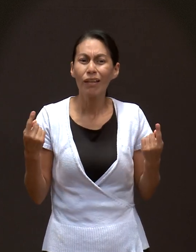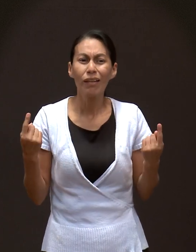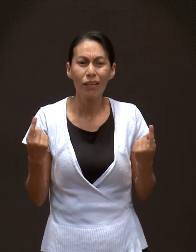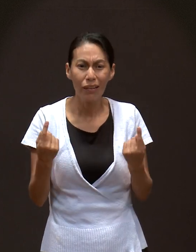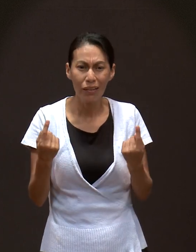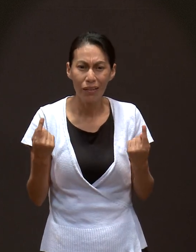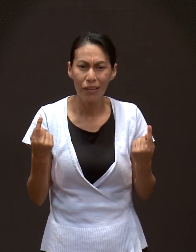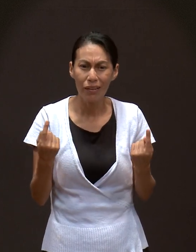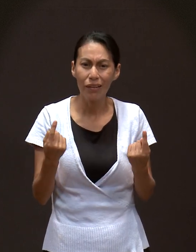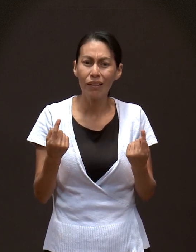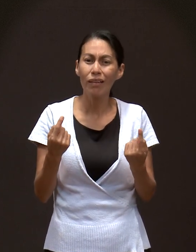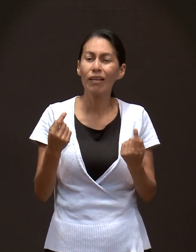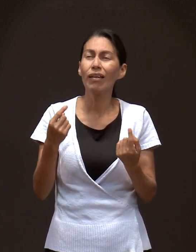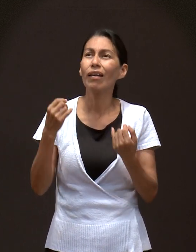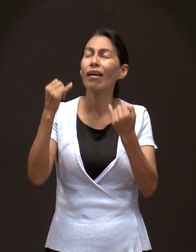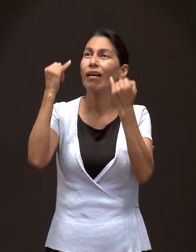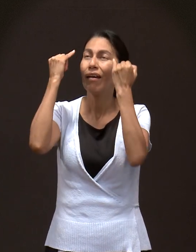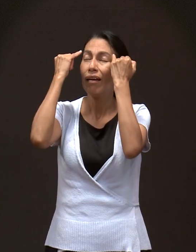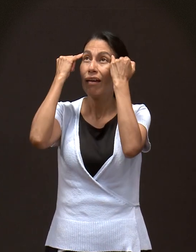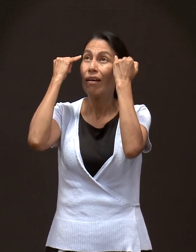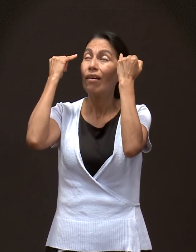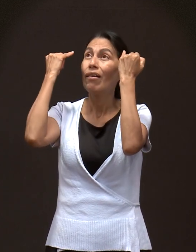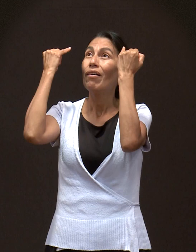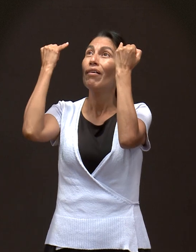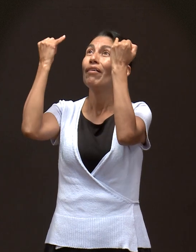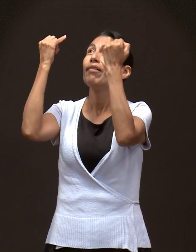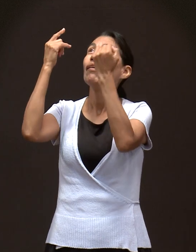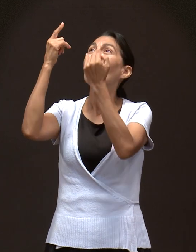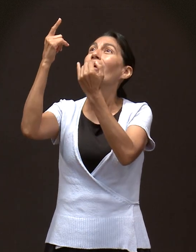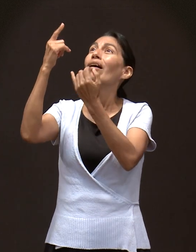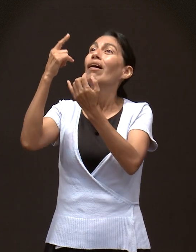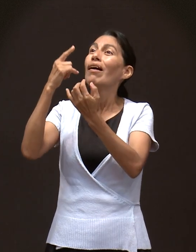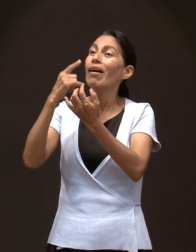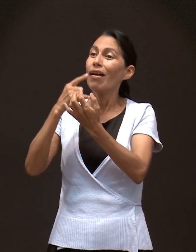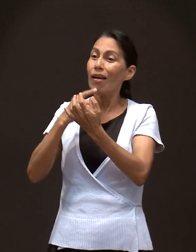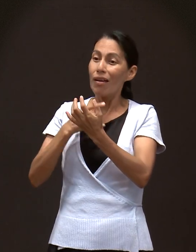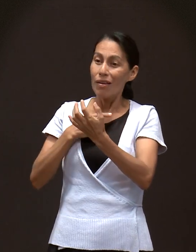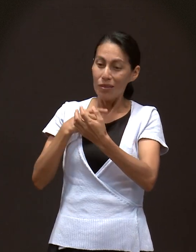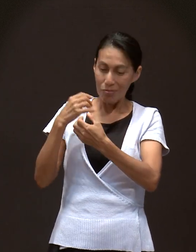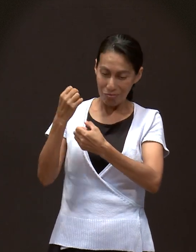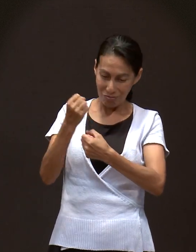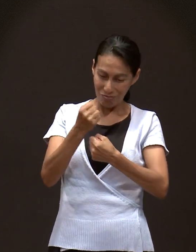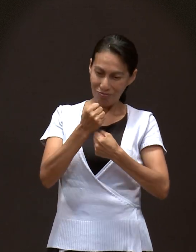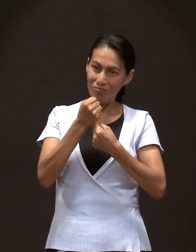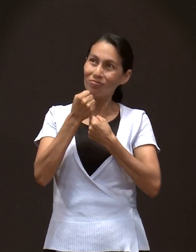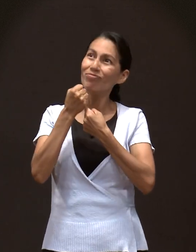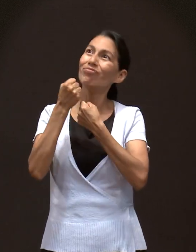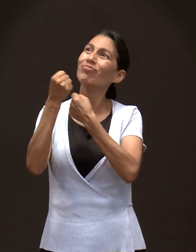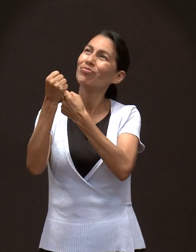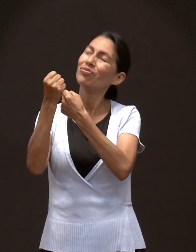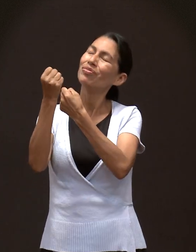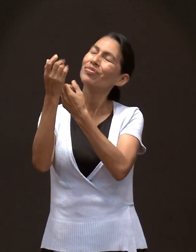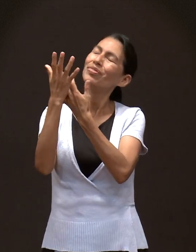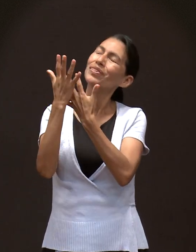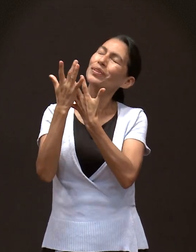Jehová es la fortaleza de mi vida,